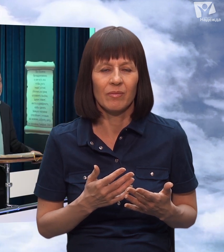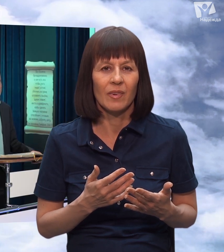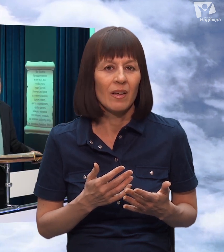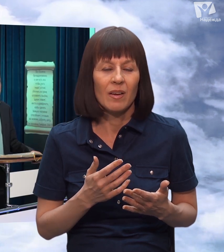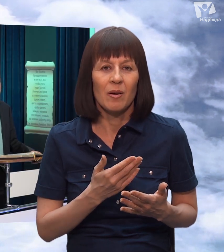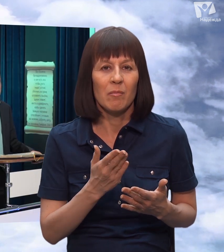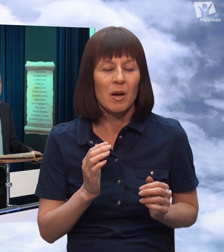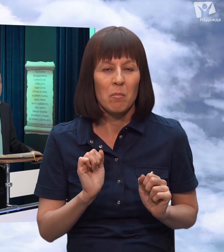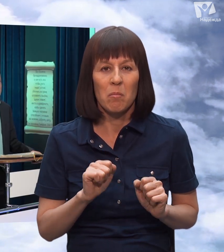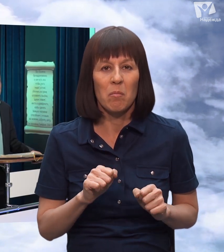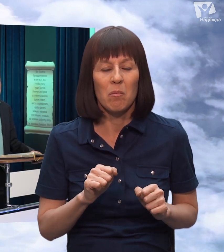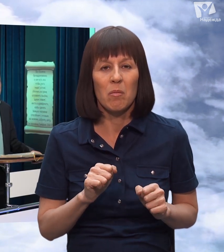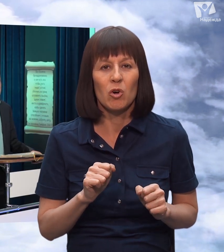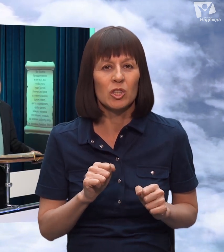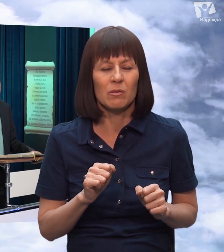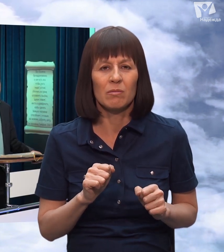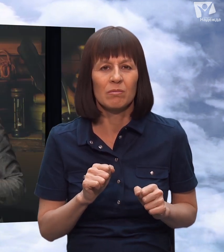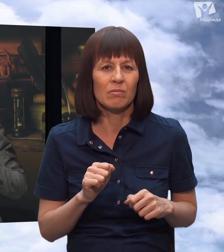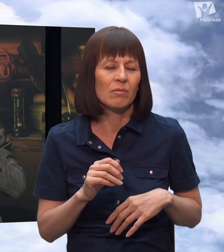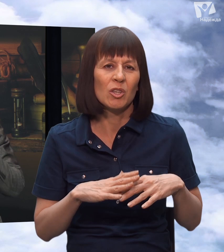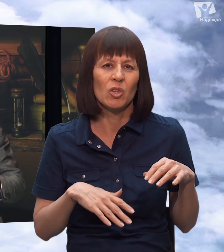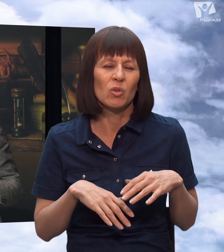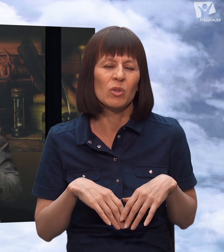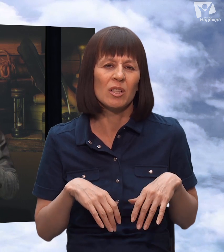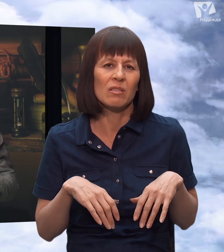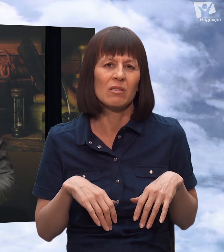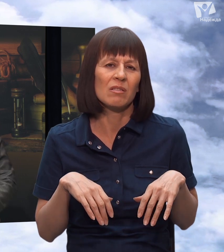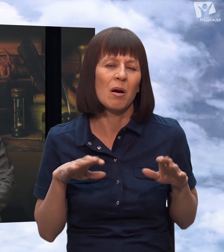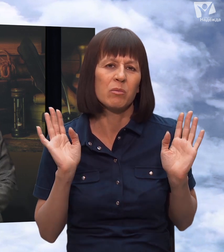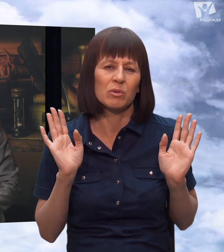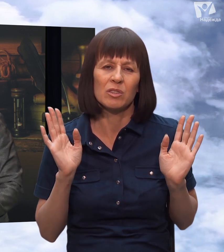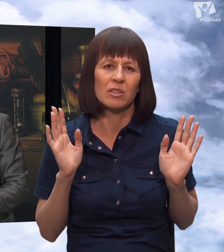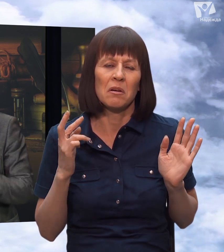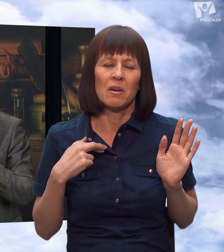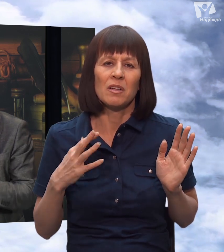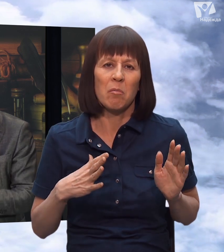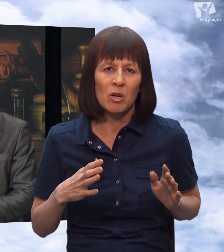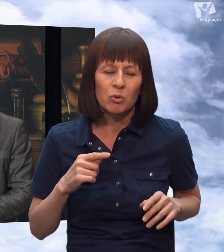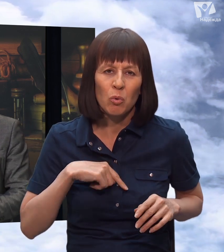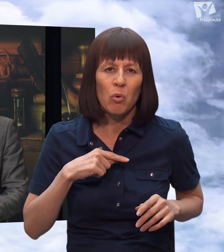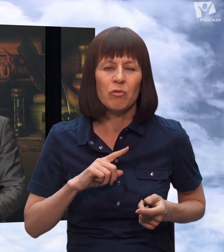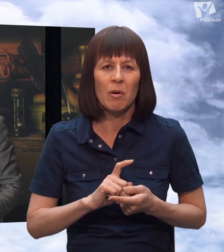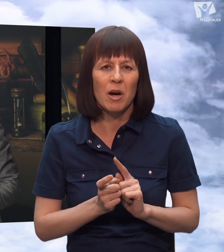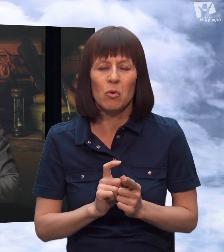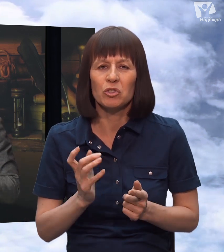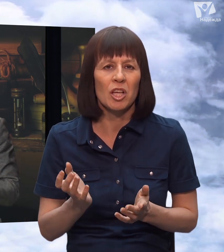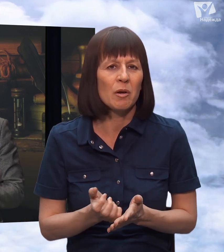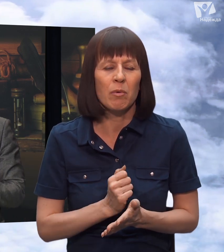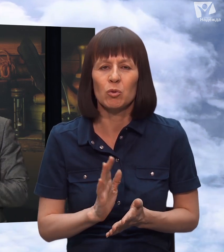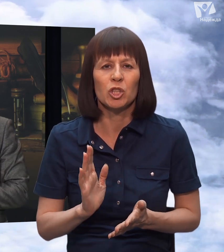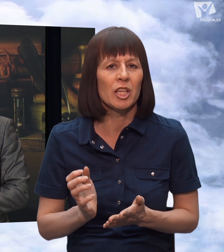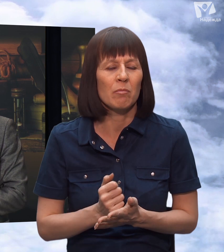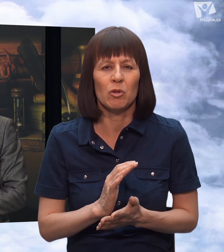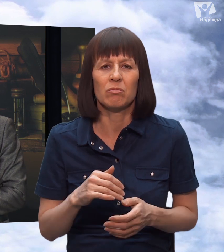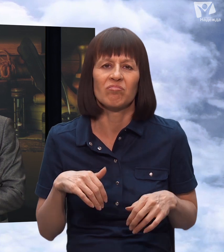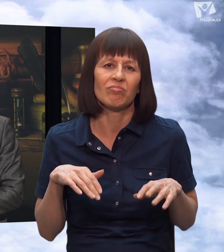что толку во всем этом то есть это не повод останавливаться необходимо продолжать вот